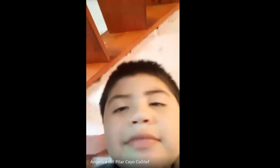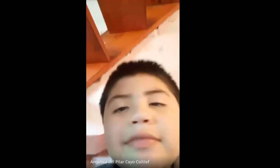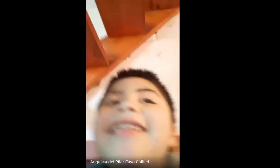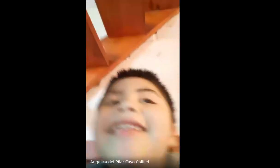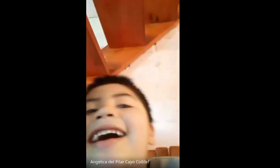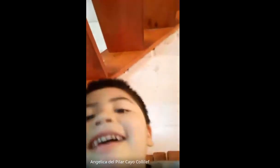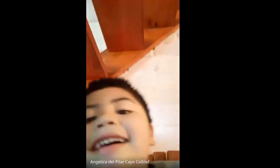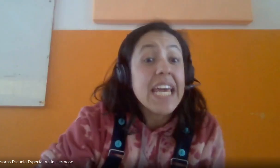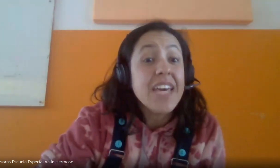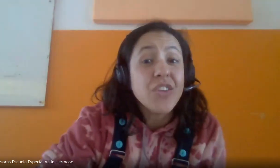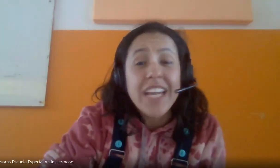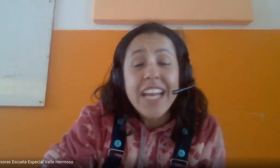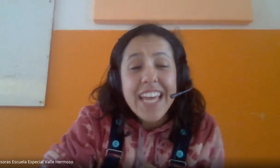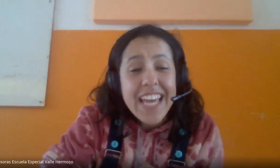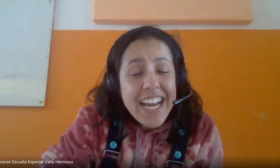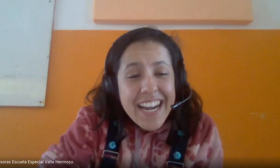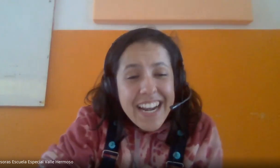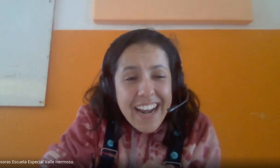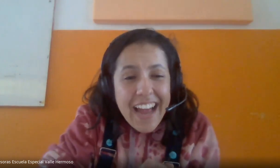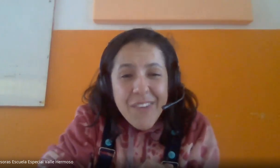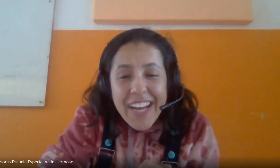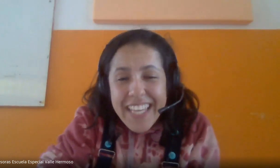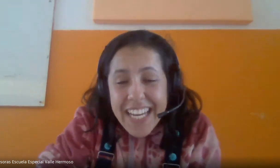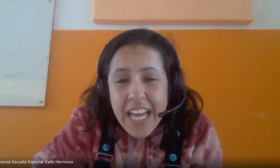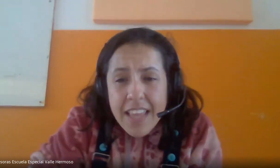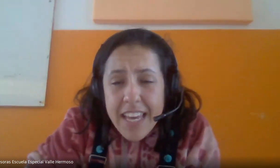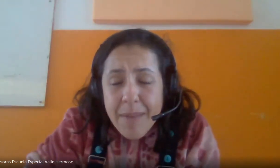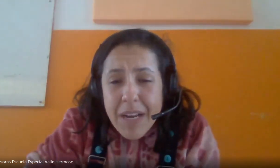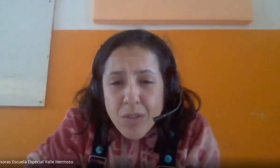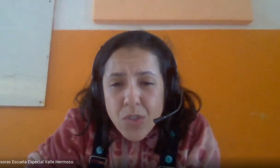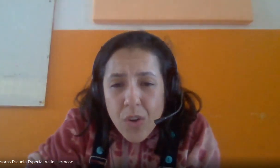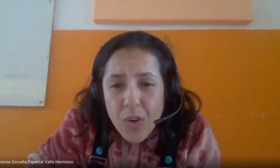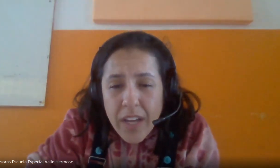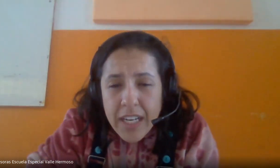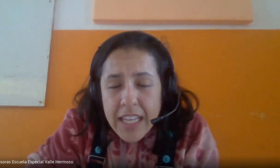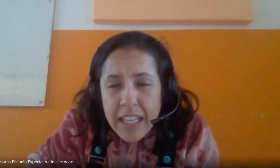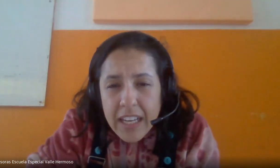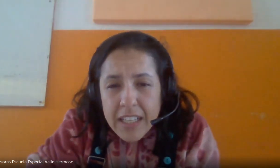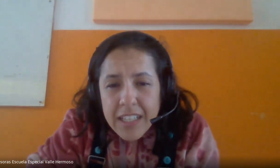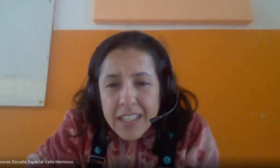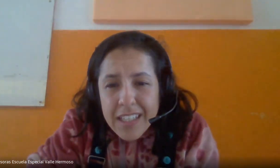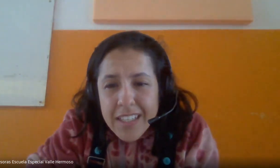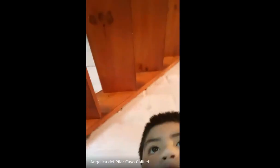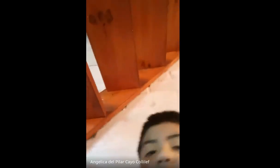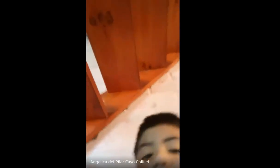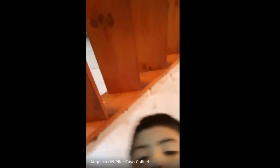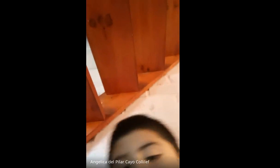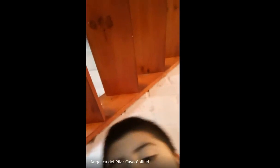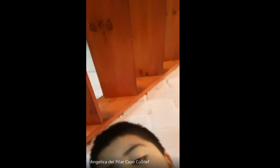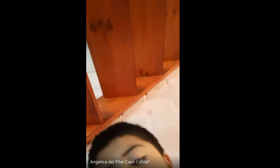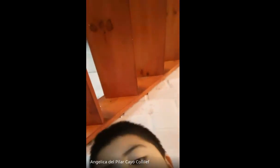Tía. Un anillo tiene ahí el Joaquín. Dígame, Alonso, Araneda. No tengo